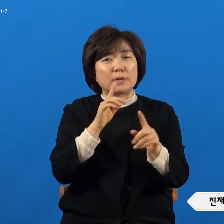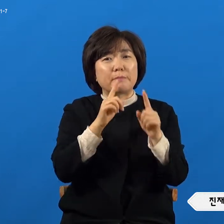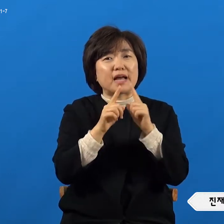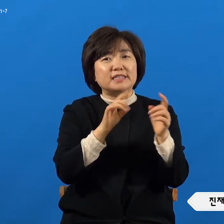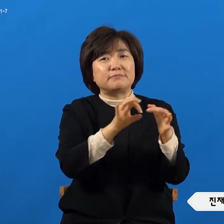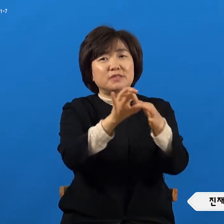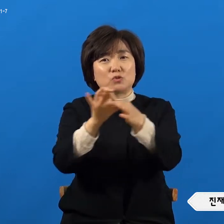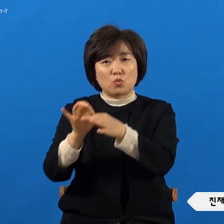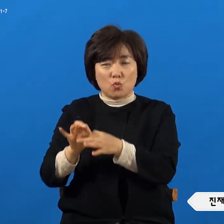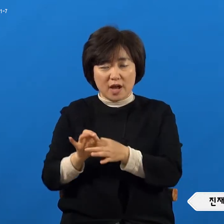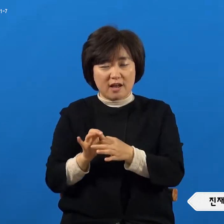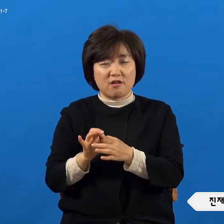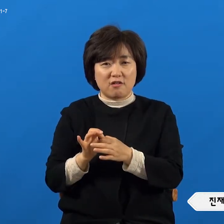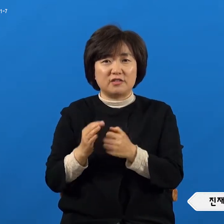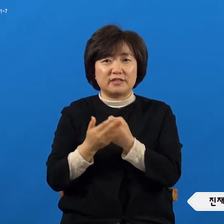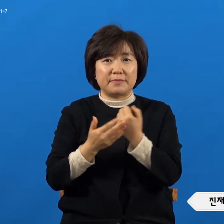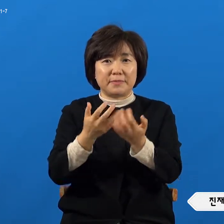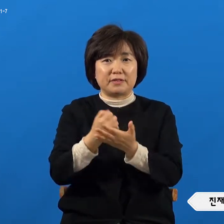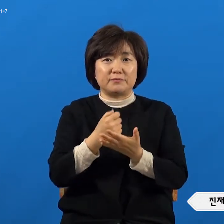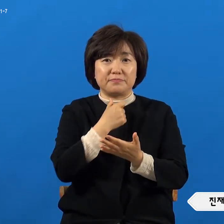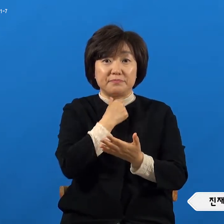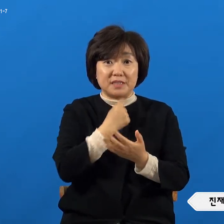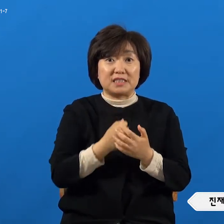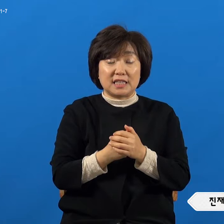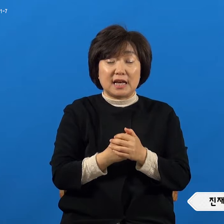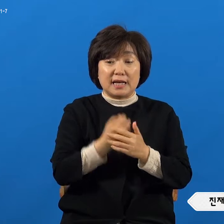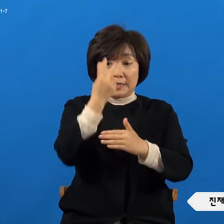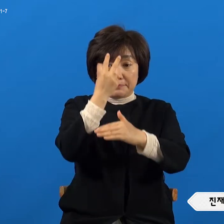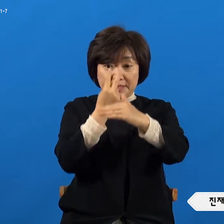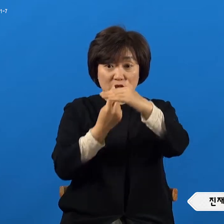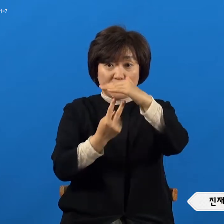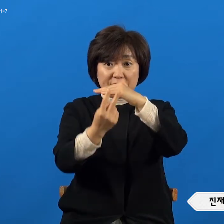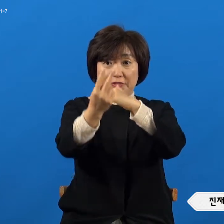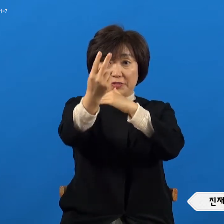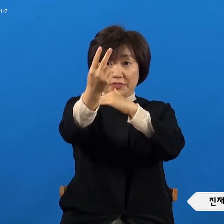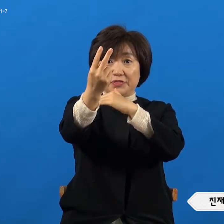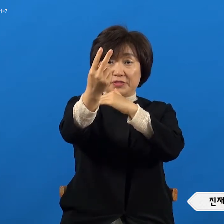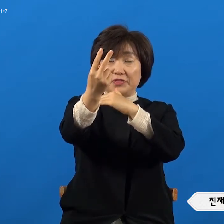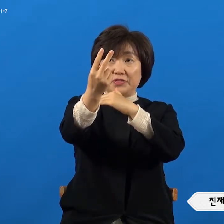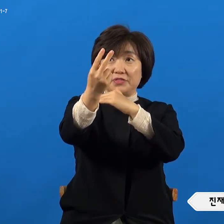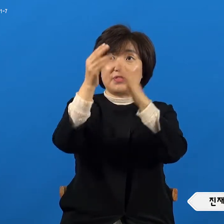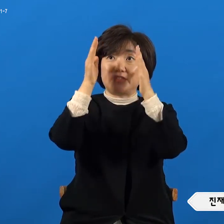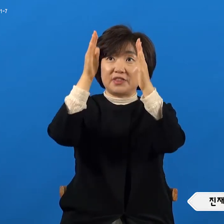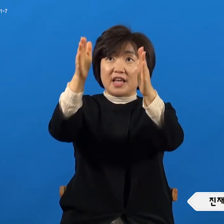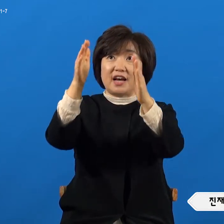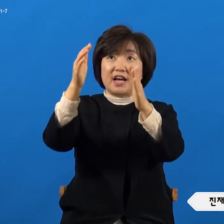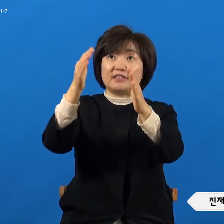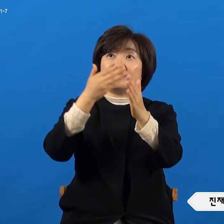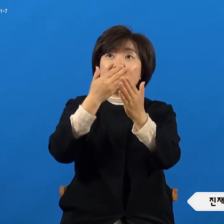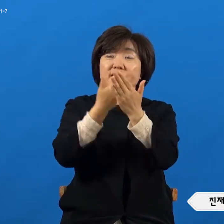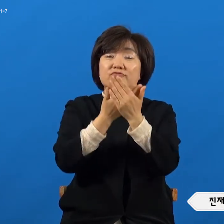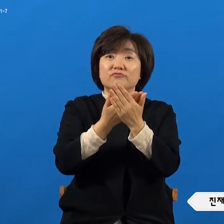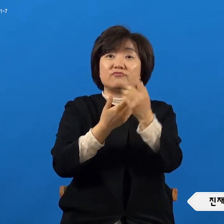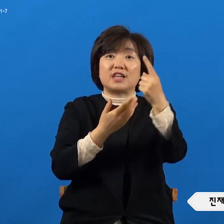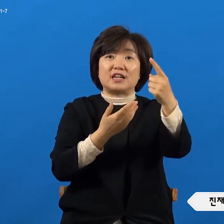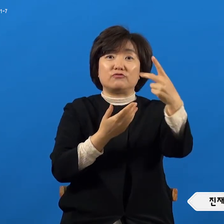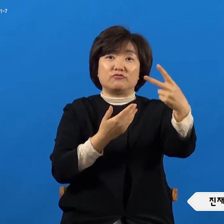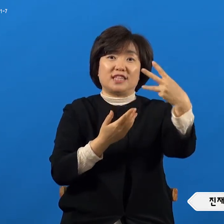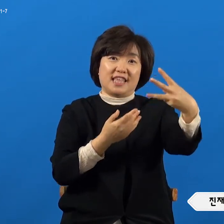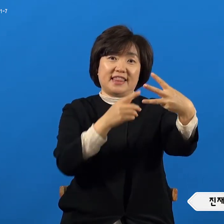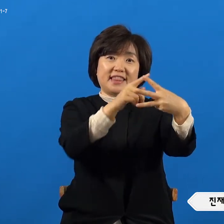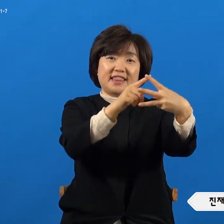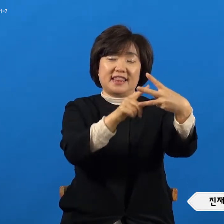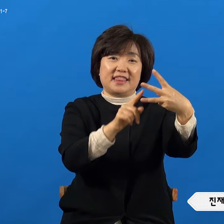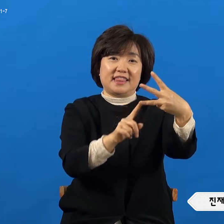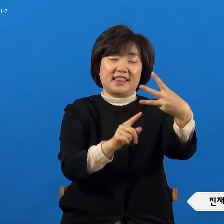나누어 봅니다. 비전을 향한 세 가지의 중요한 영적 원리.